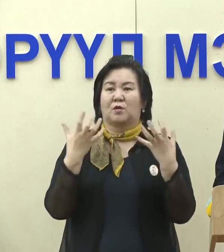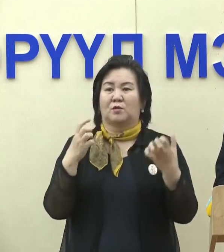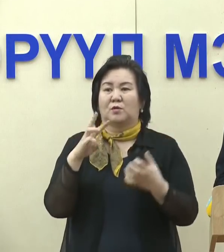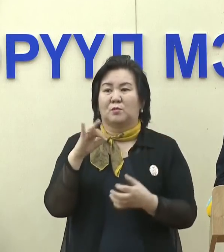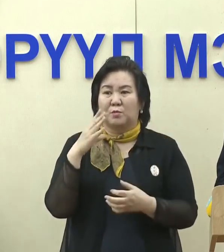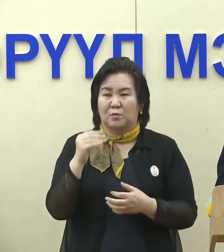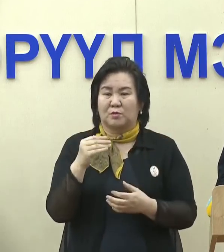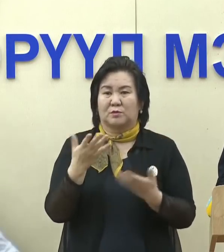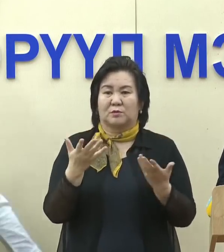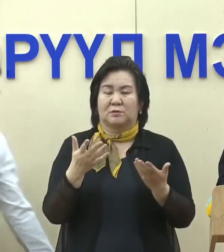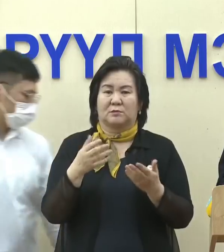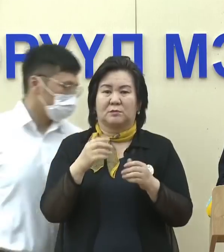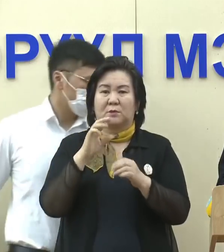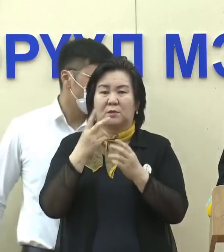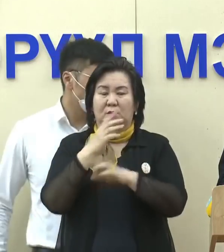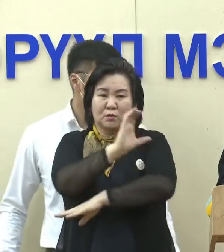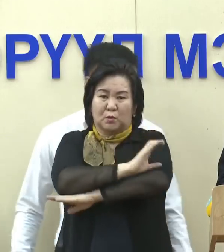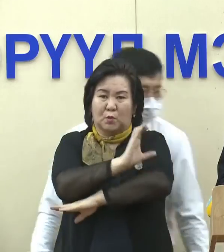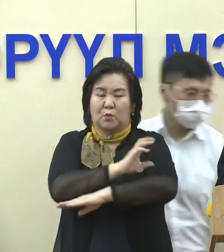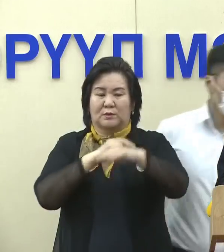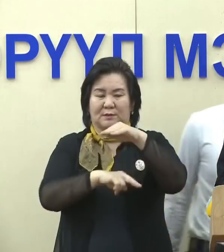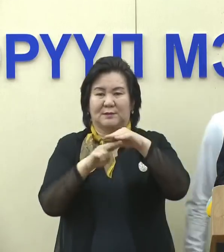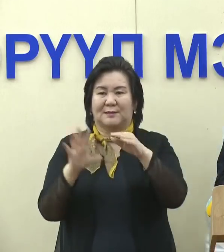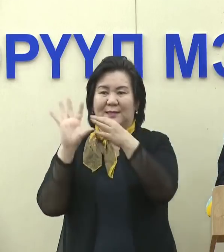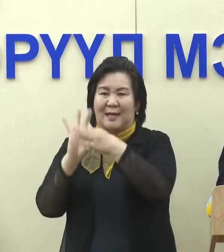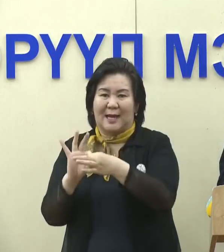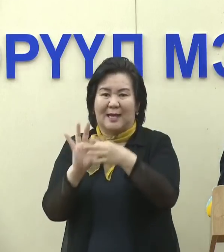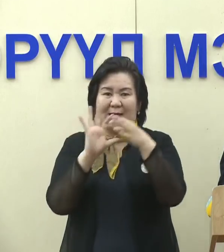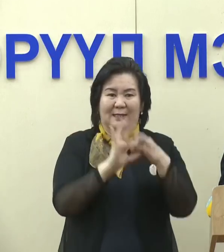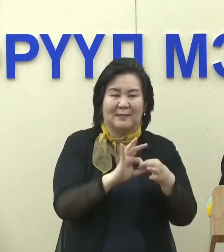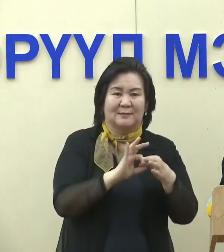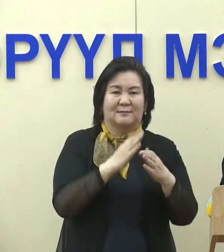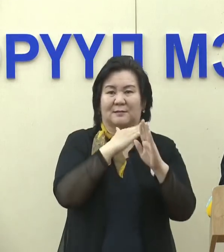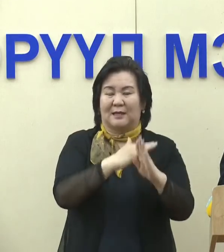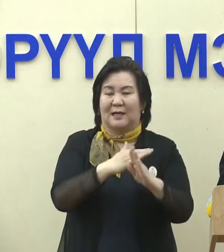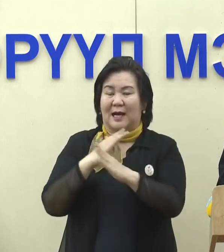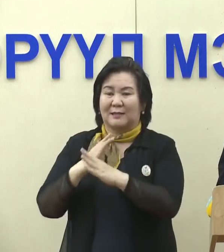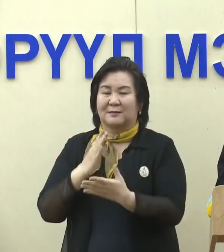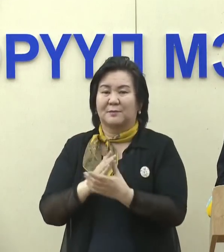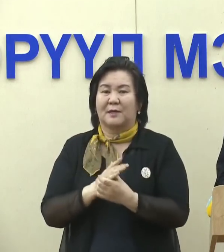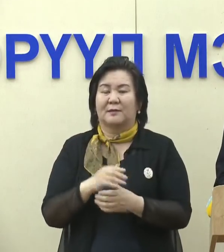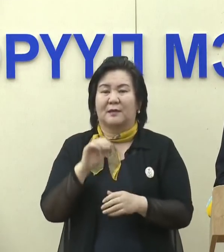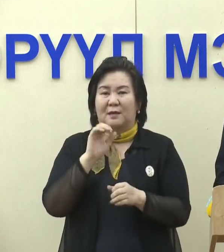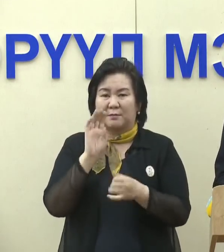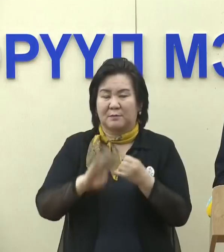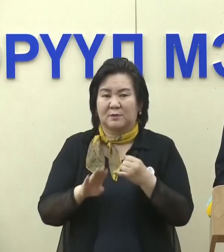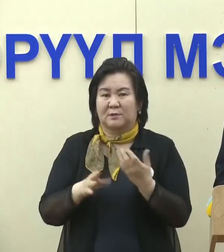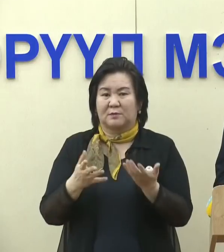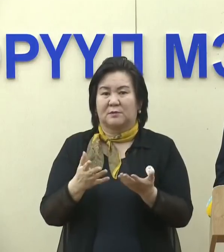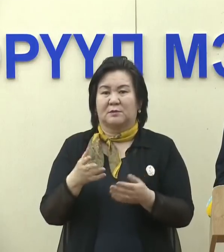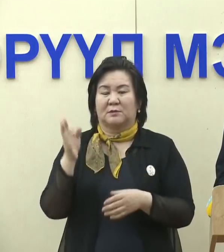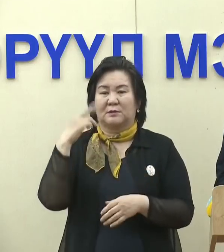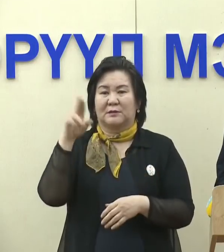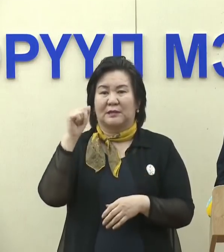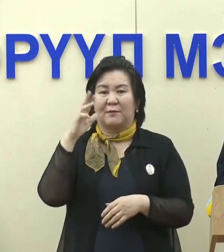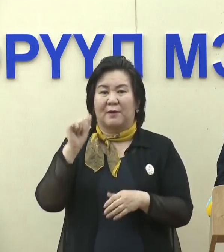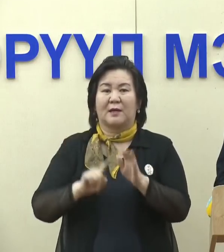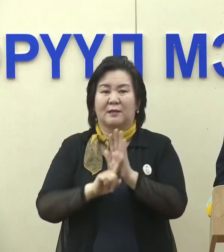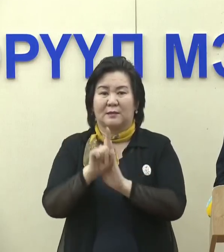улсуудад сургууль цэцэрлэгийн үйл ажиллагааг хааж карантинлсан байгаа. За хамгийн сүүлд Колорадо мужийн улсад даваа гарагаас